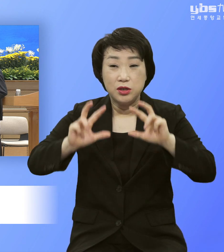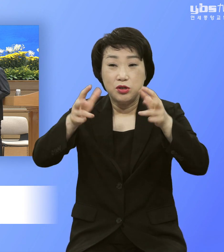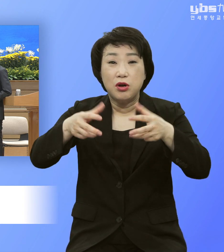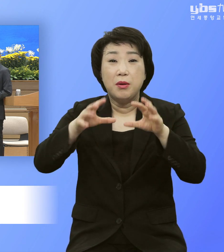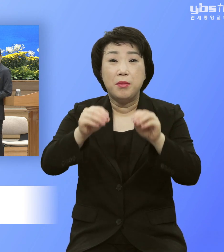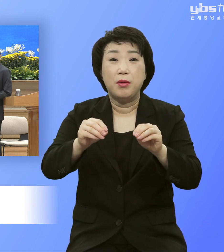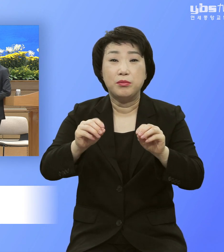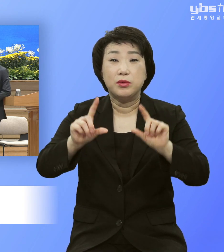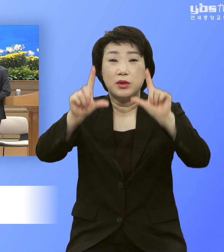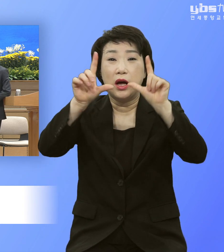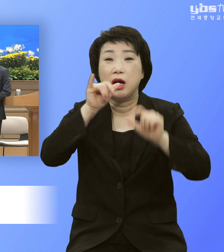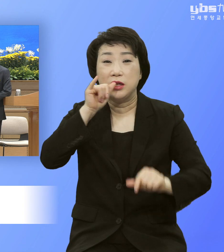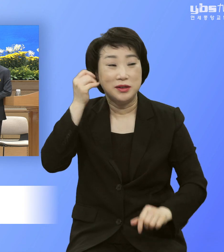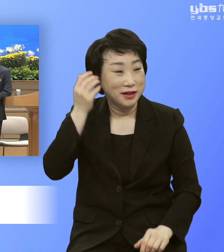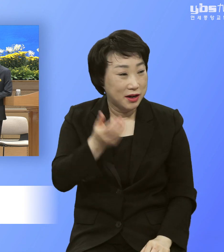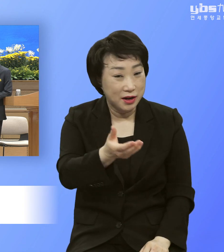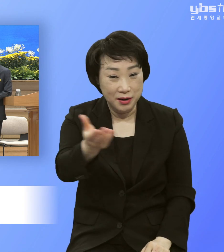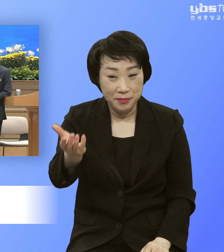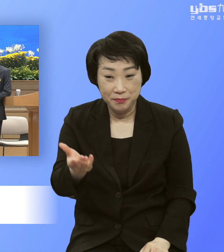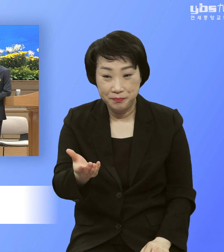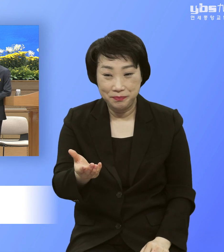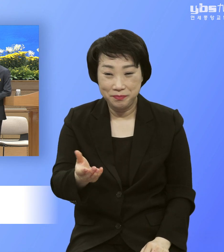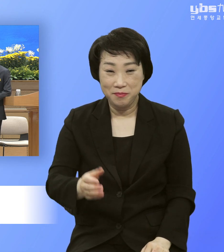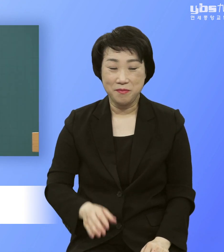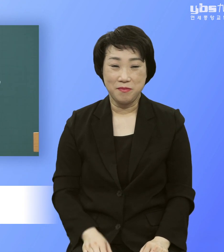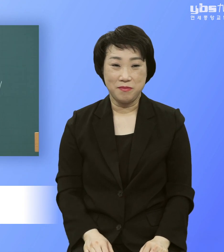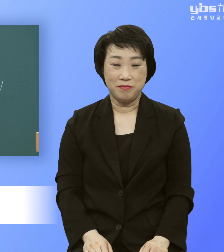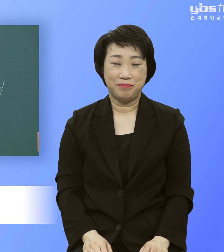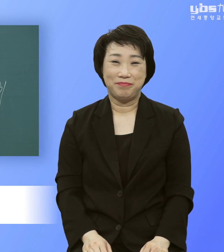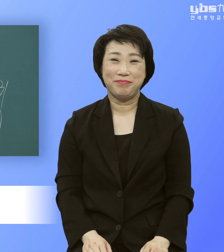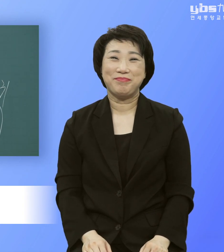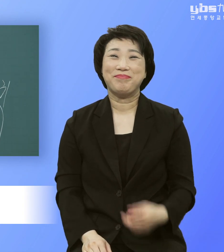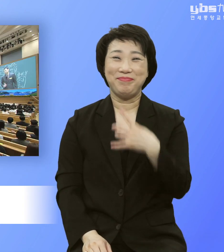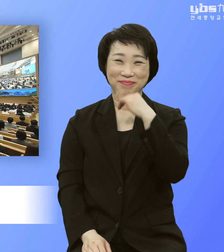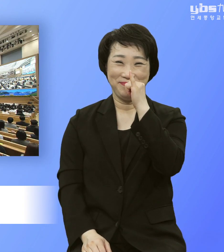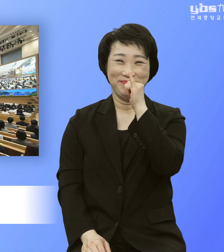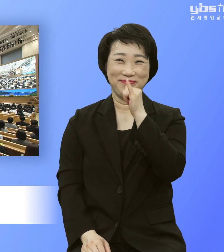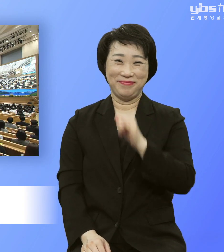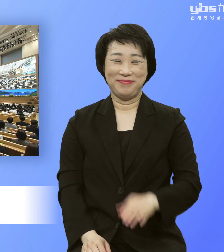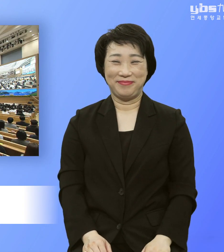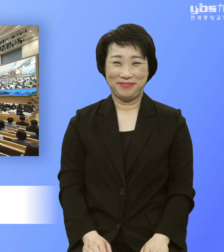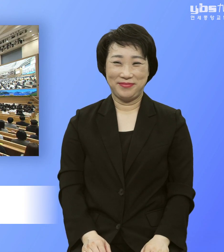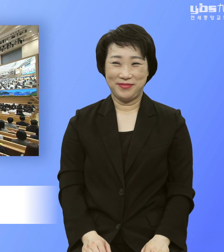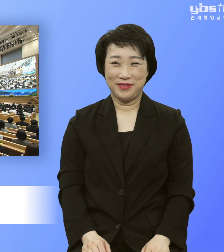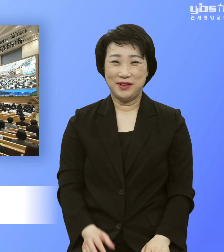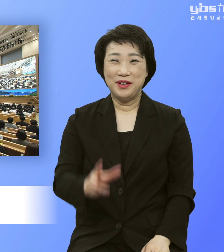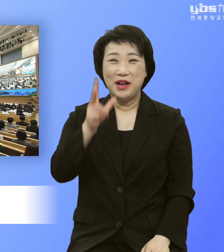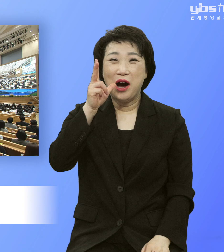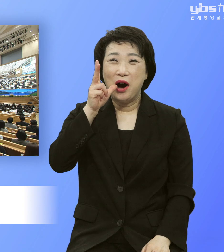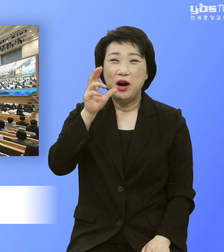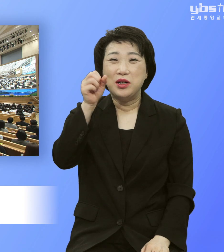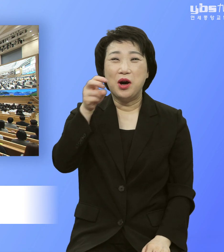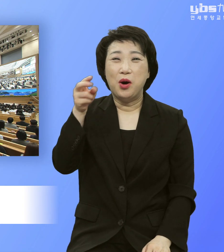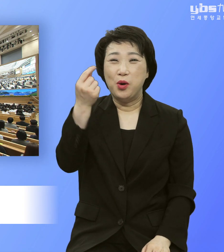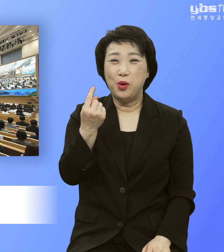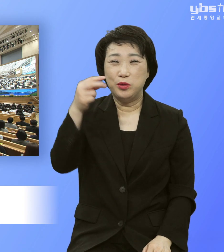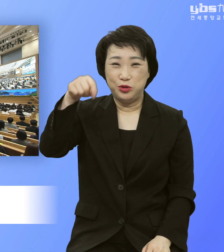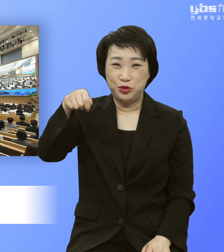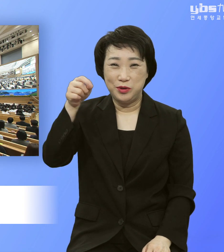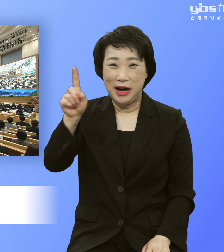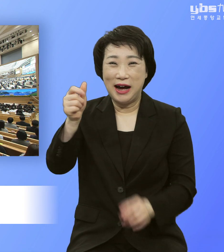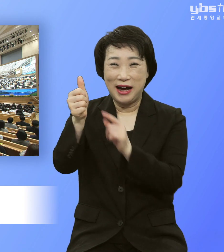날이 있었나? 아, 있었어. 그럼 여호수아가 기브온